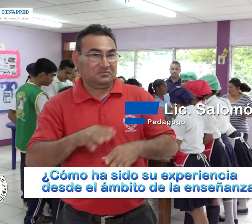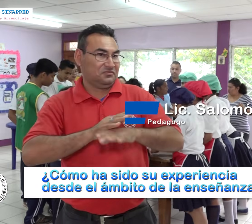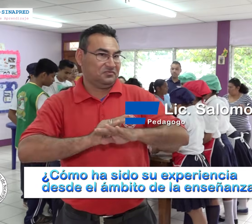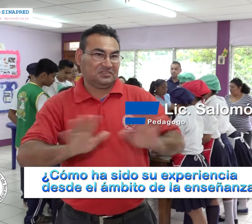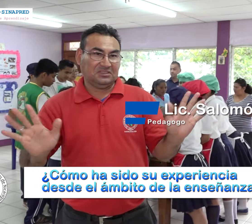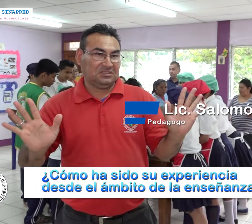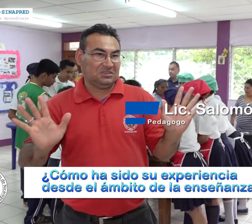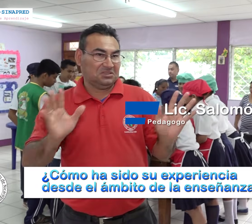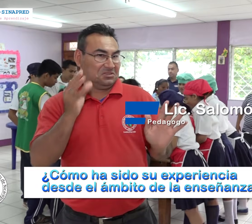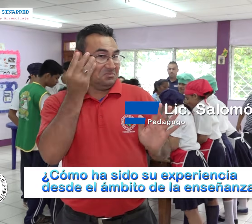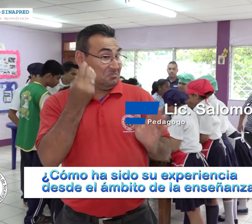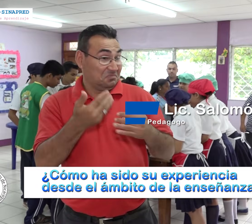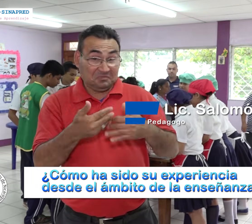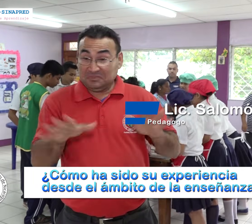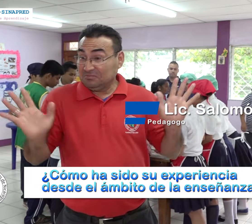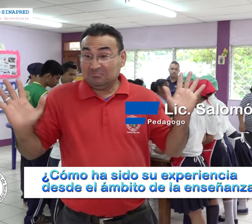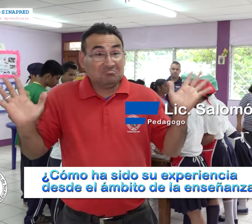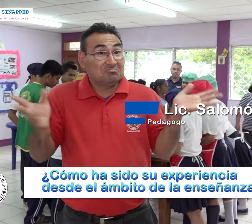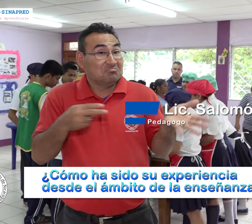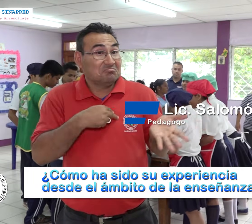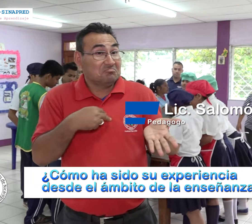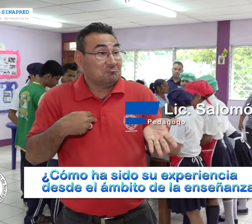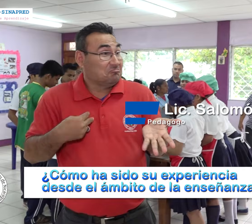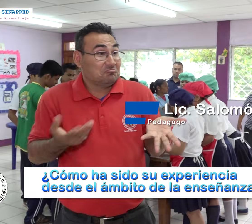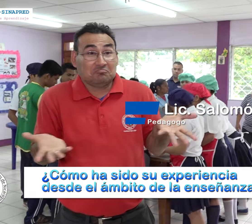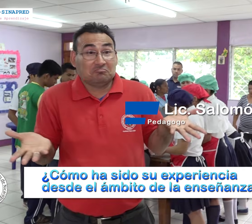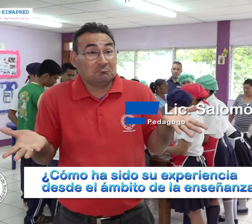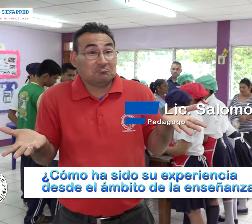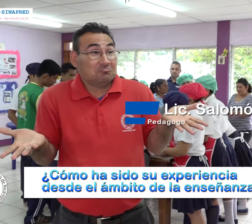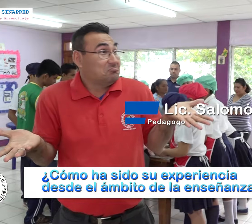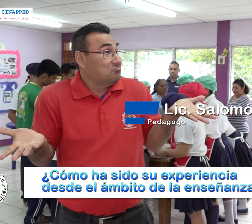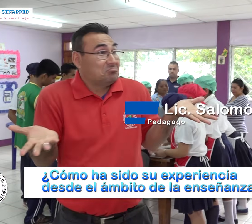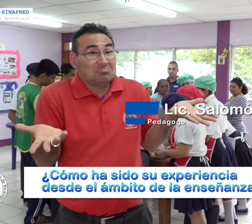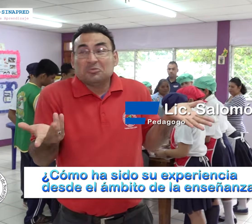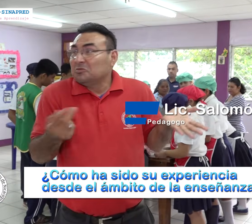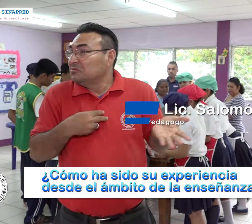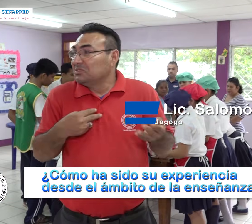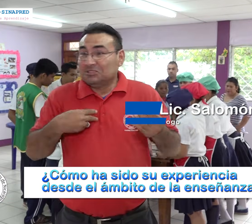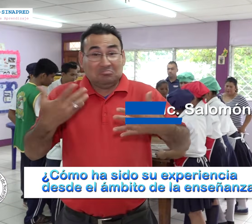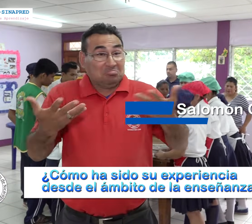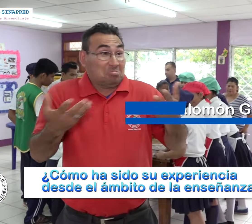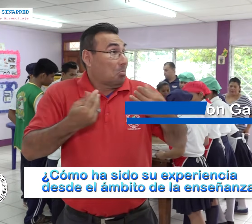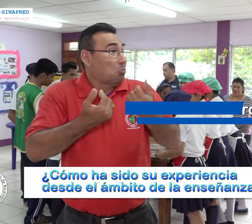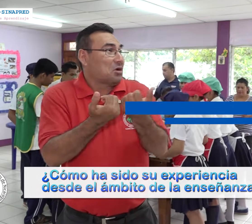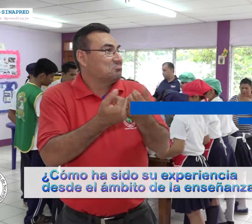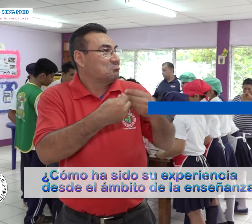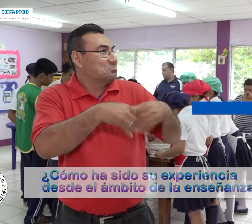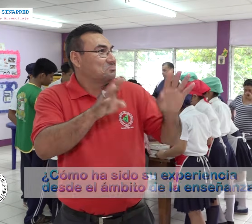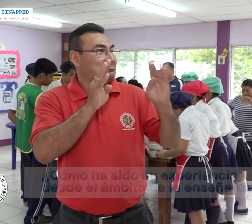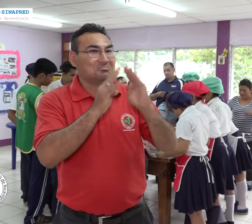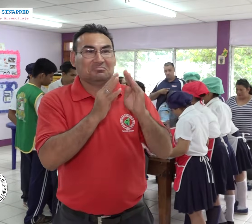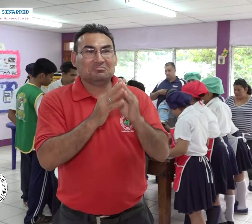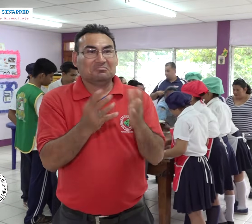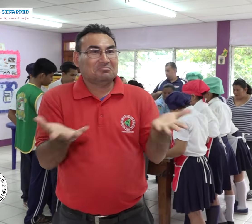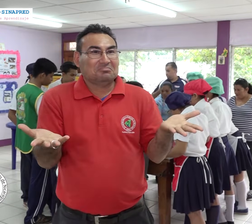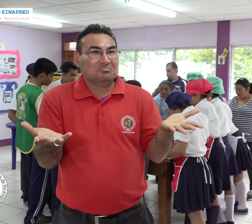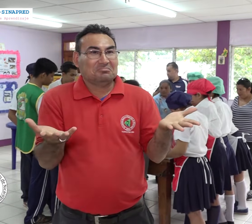escuela primaria, pero a nosotros nos sacaban de la escuela y ya, no había nada que hacer. Igual nos despachaban a casa, no había absolutamente